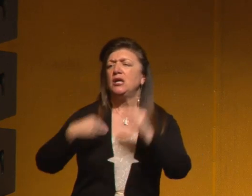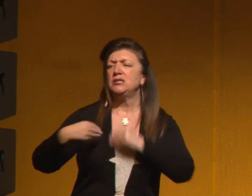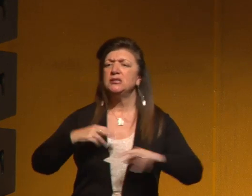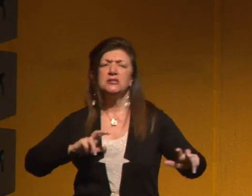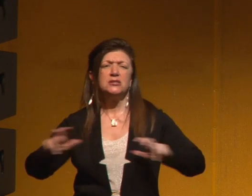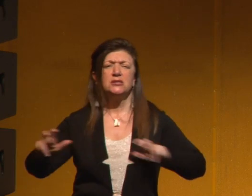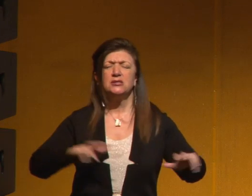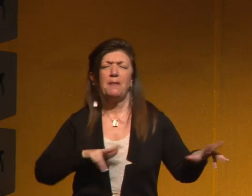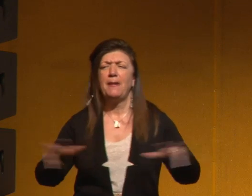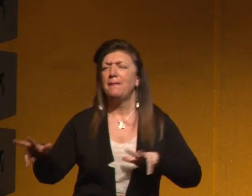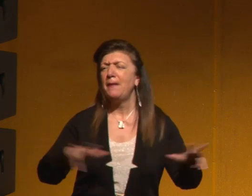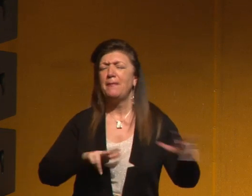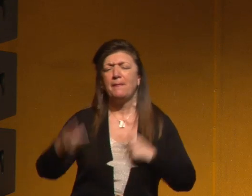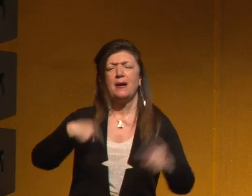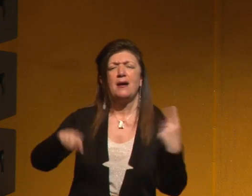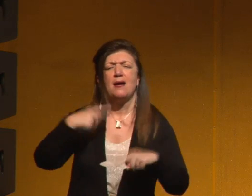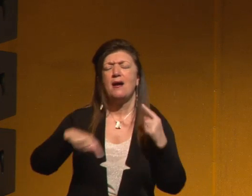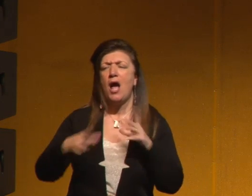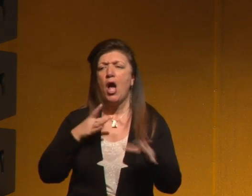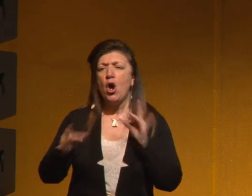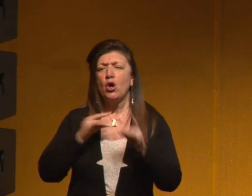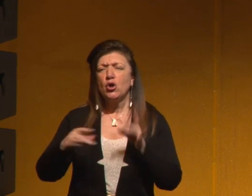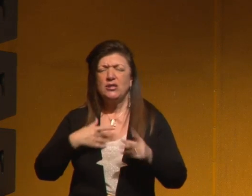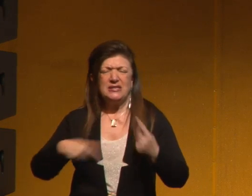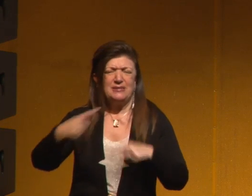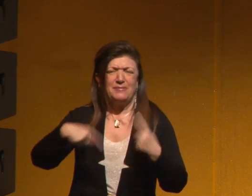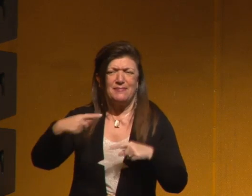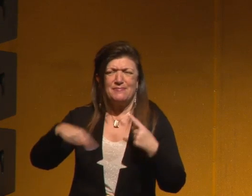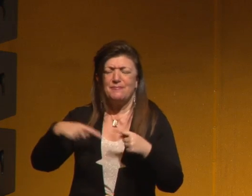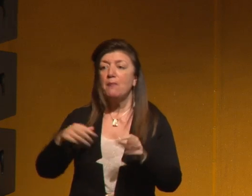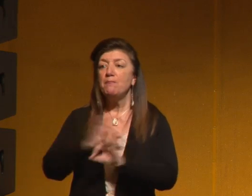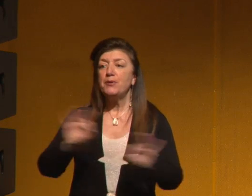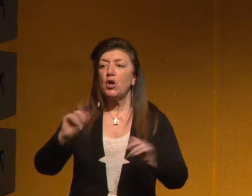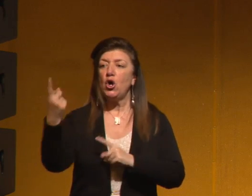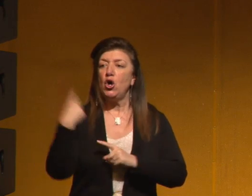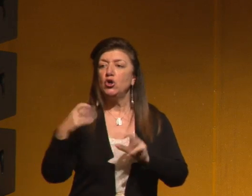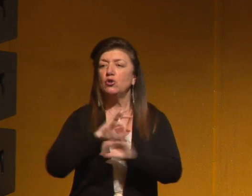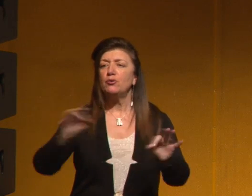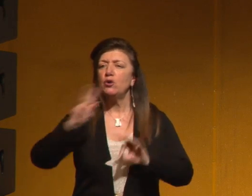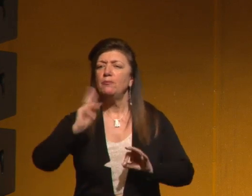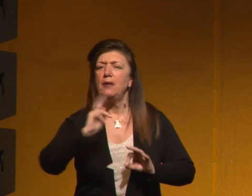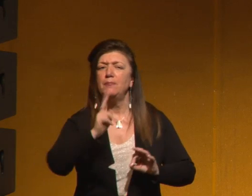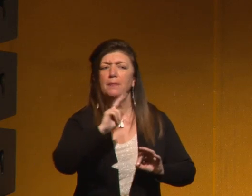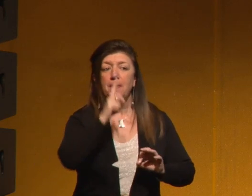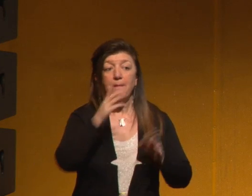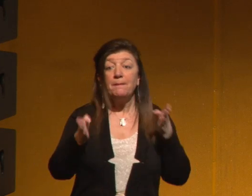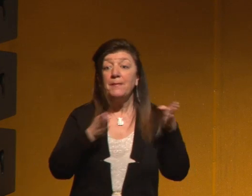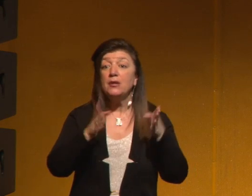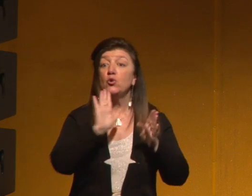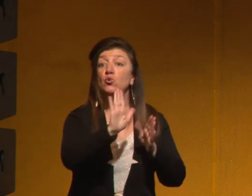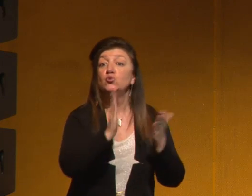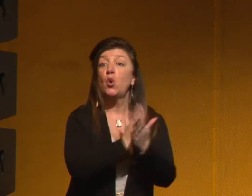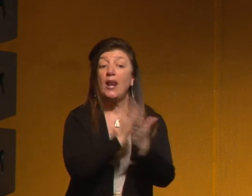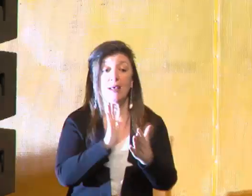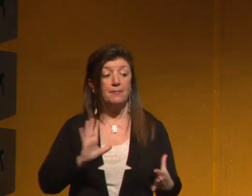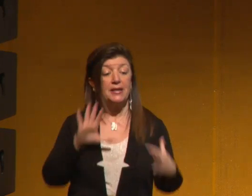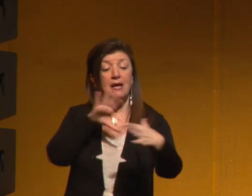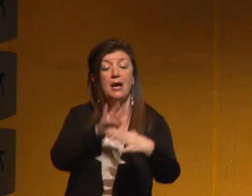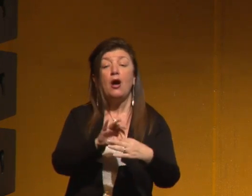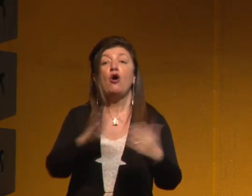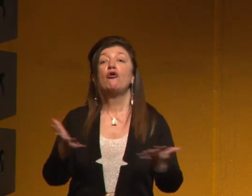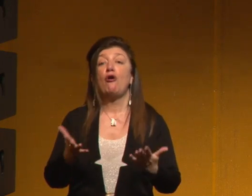connessi e pronti a dire la rossa su qualunque argomento con il tempo dei libri ecco